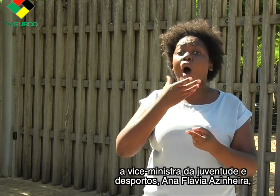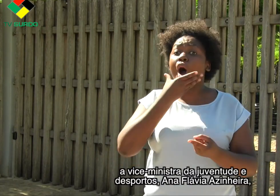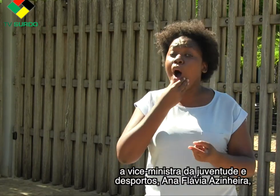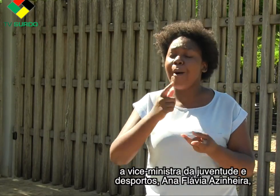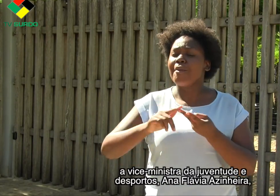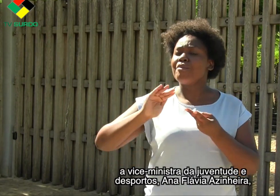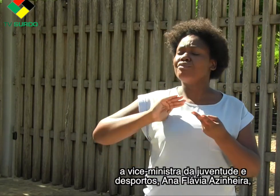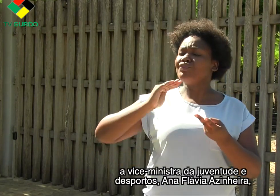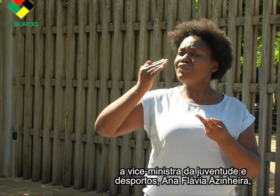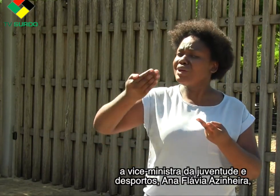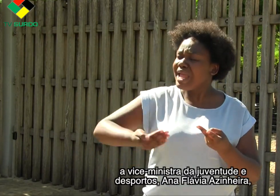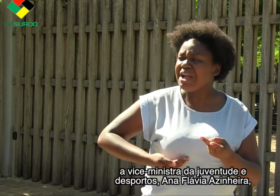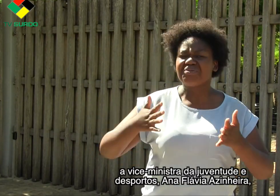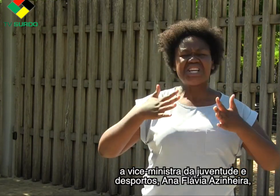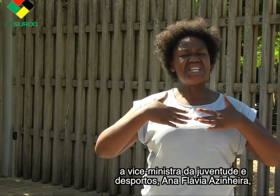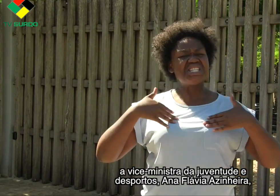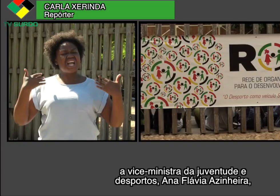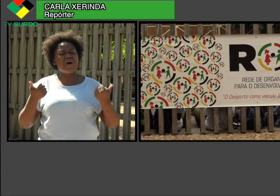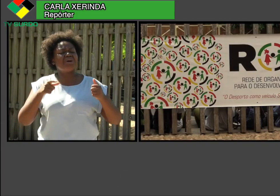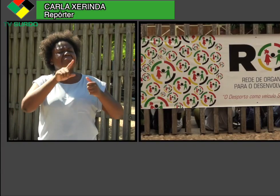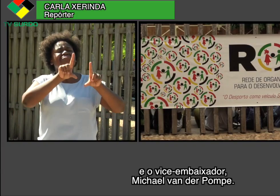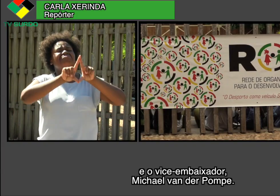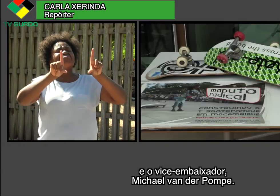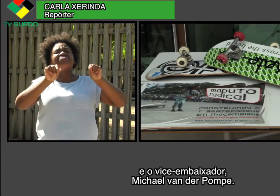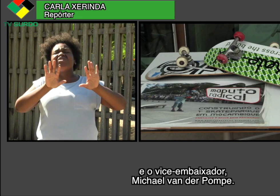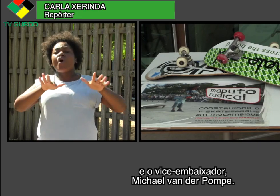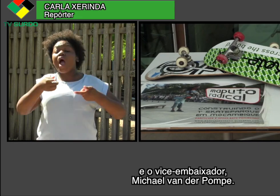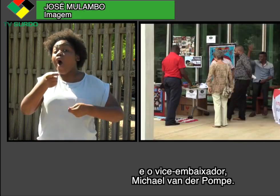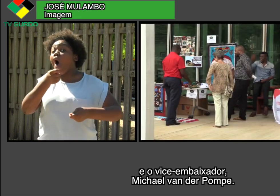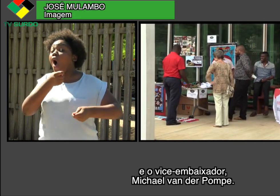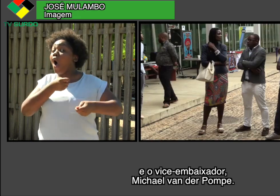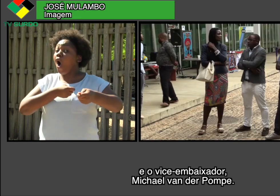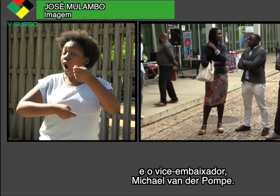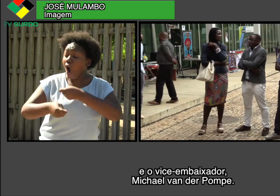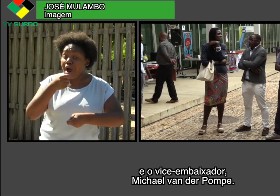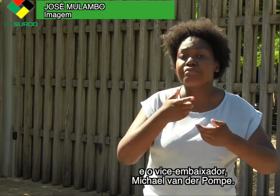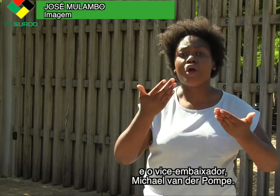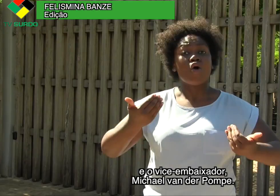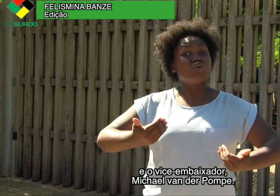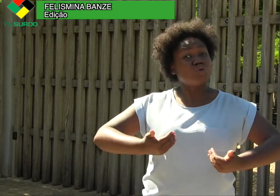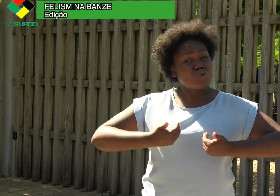Desportos, Ana Flávia Azinheira, e o vice-embaixador Michel Vanderpomp.